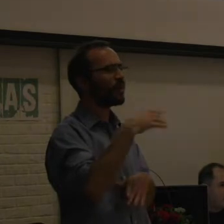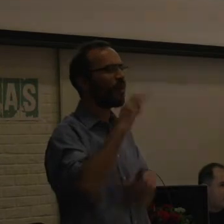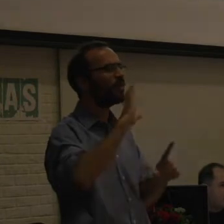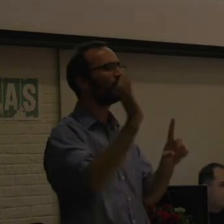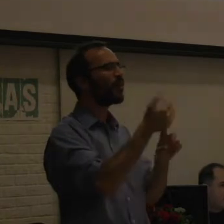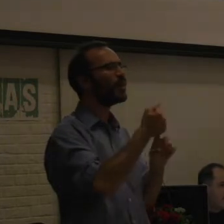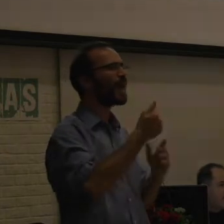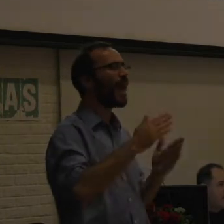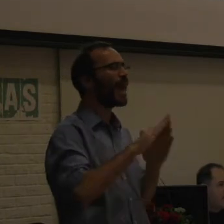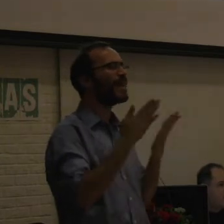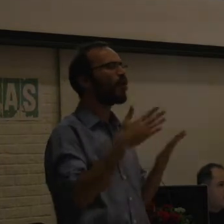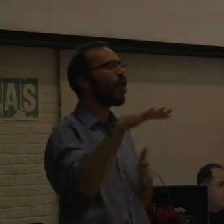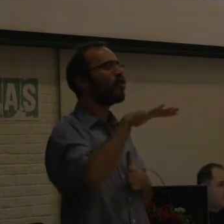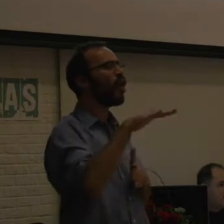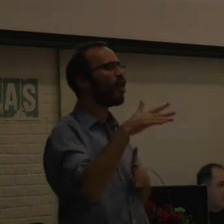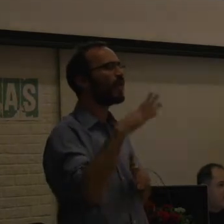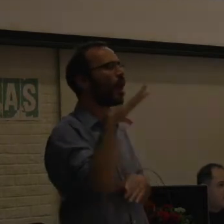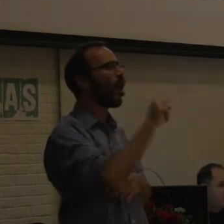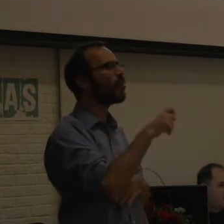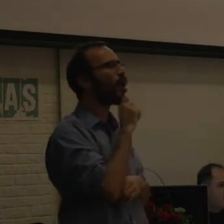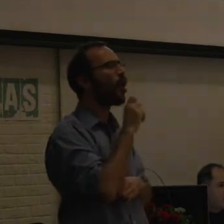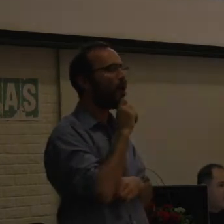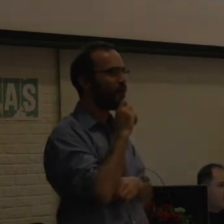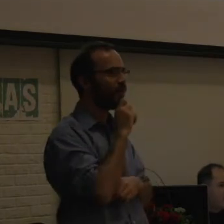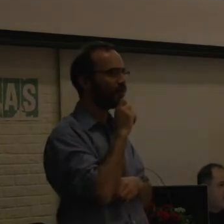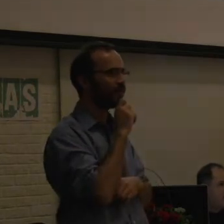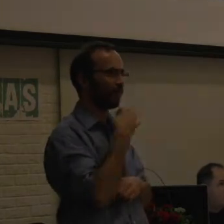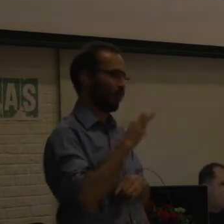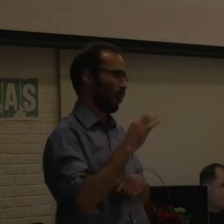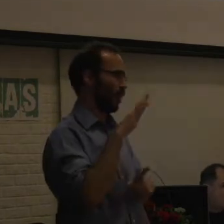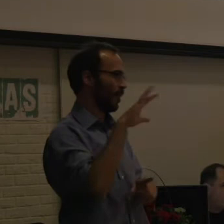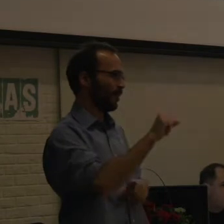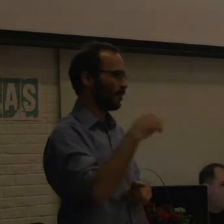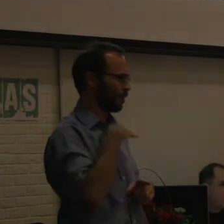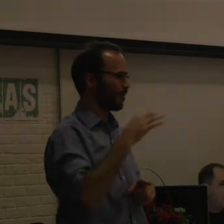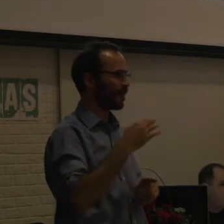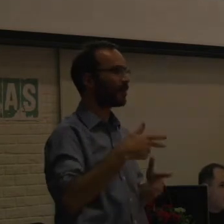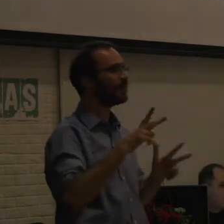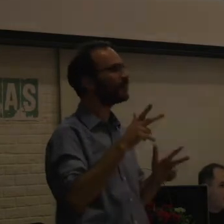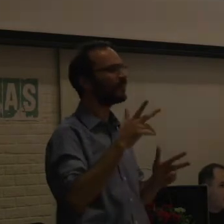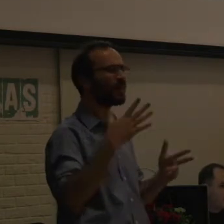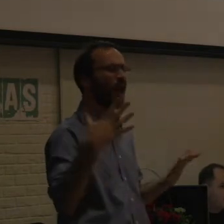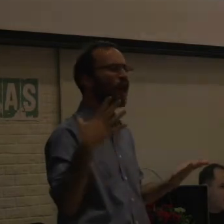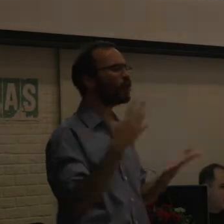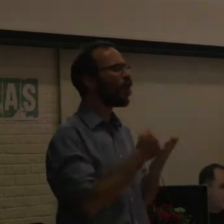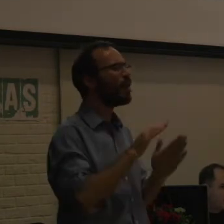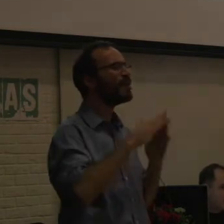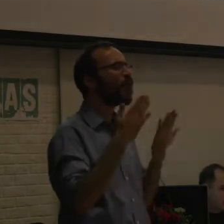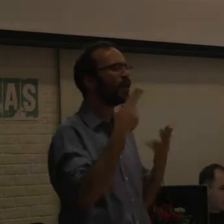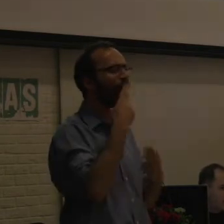para empezar, el libro está disponible va a estar disponible en todas las bibliotecas públicas de Madrid.